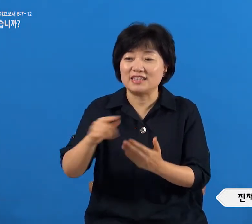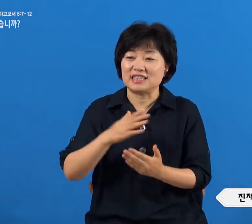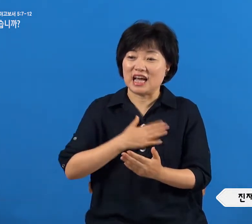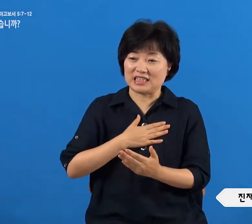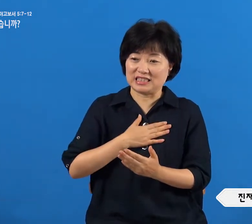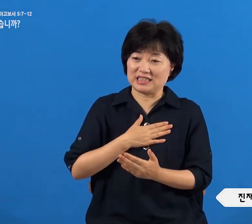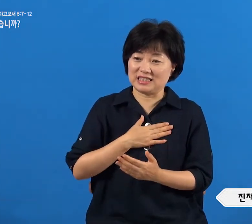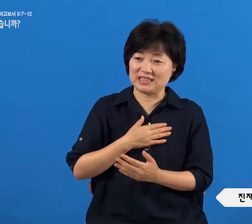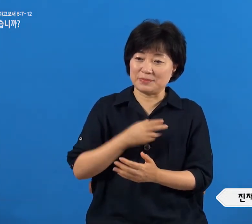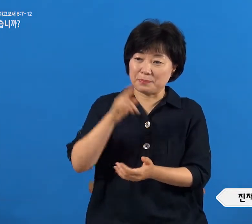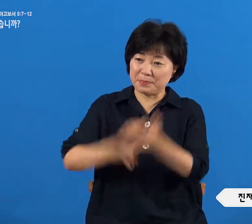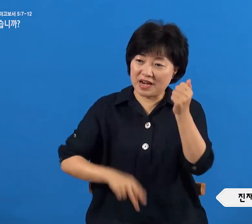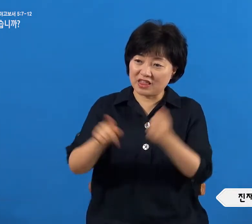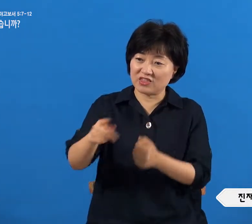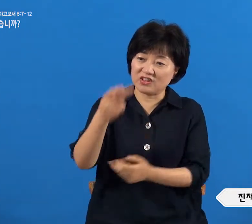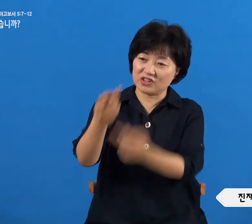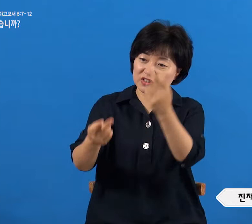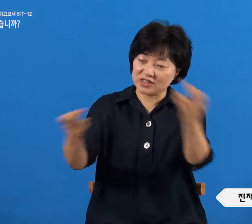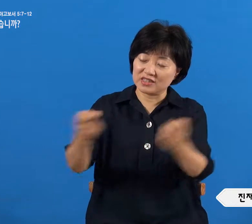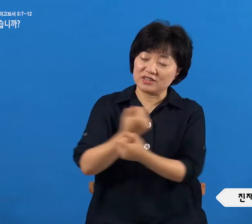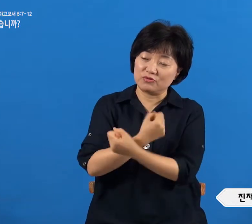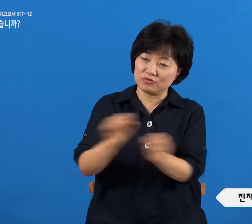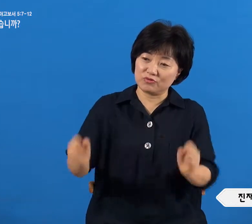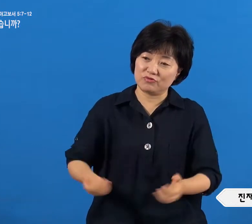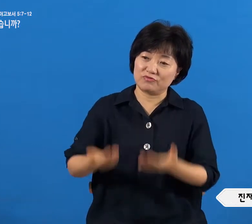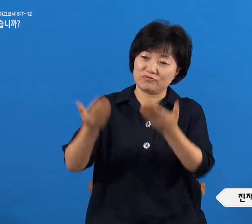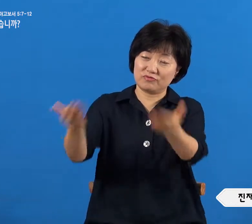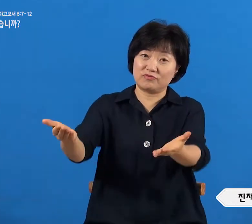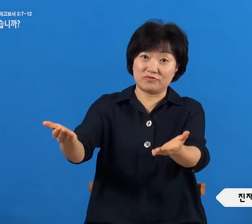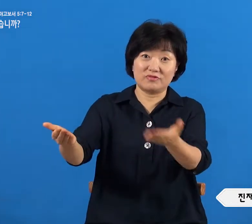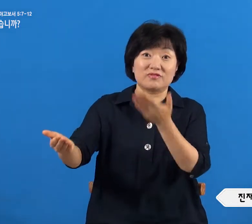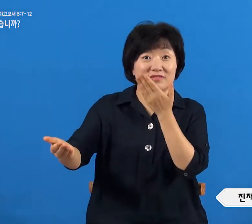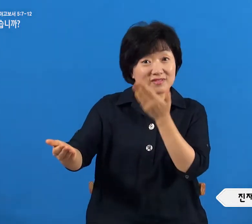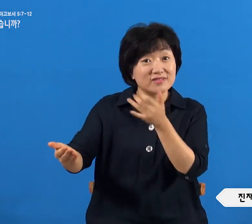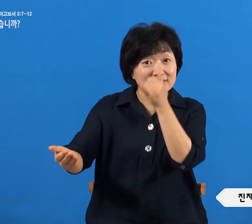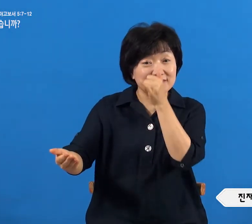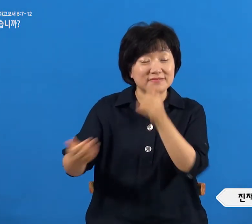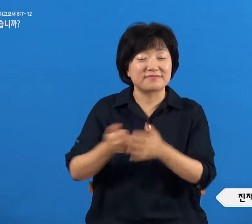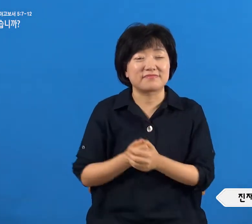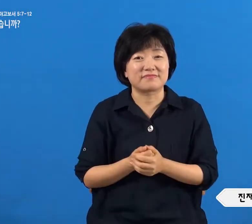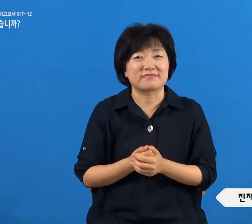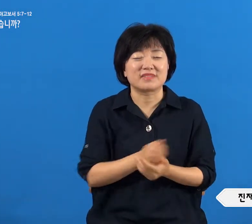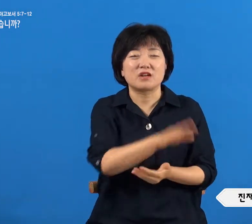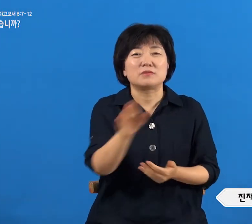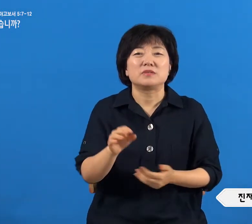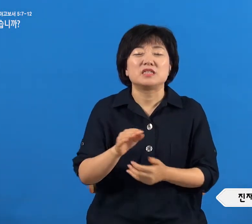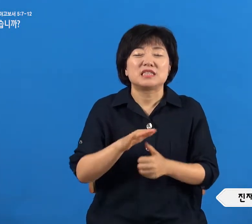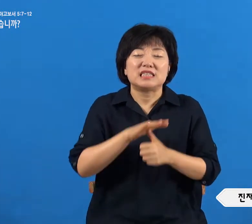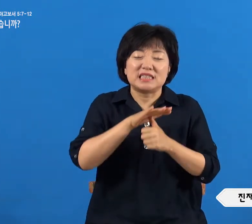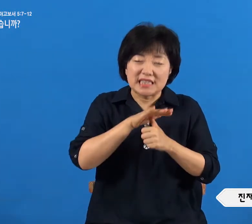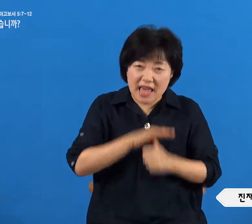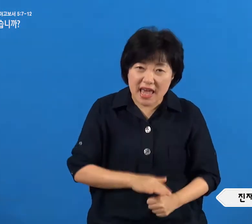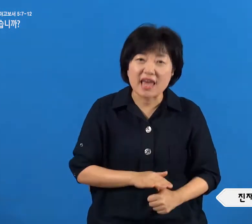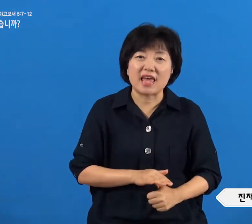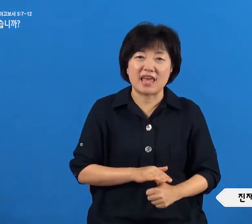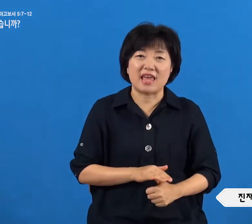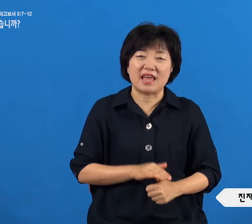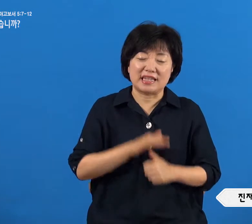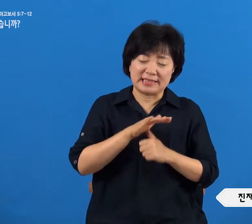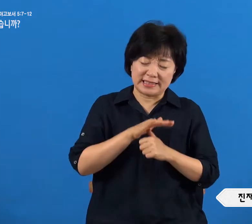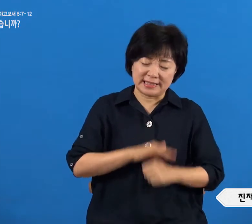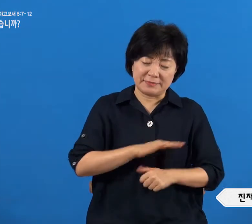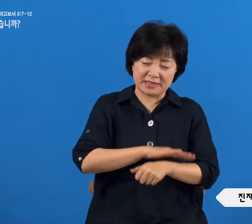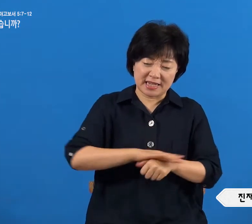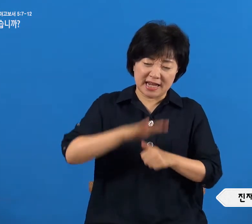수 있었겠습니까? 사랑해요, 여러분. 인내하면서 인내를 통해서